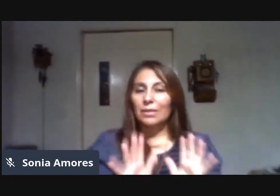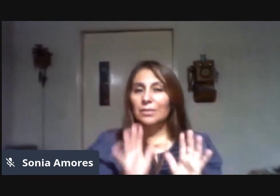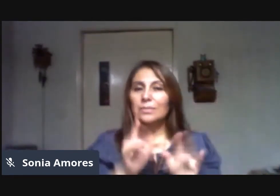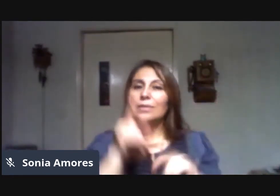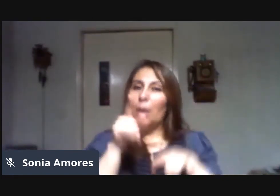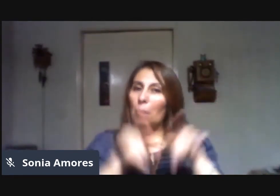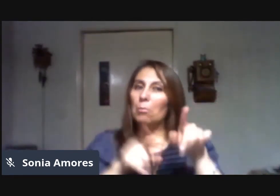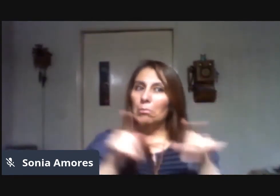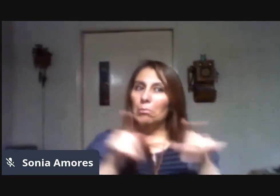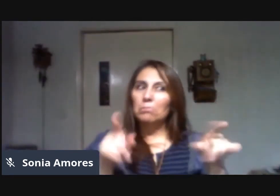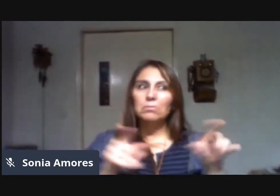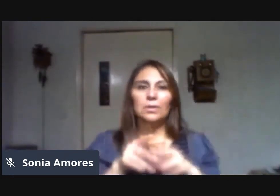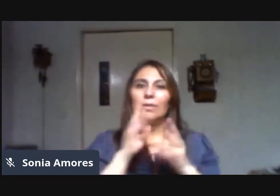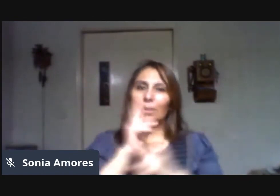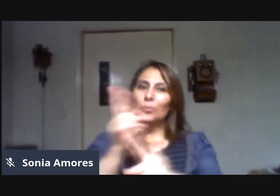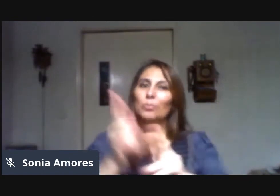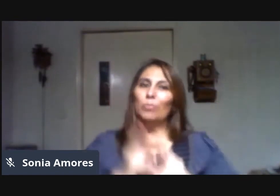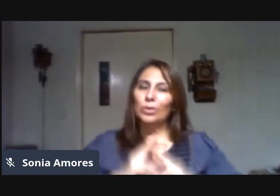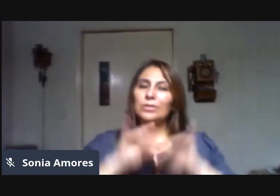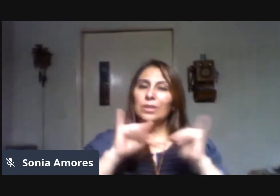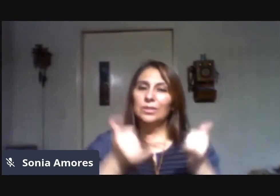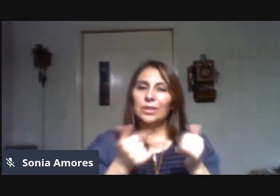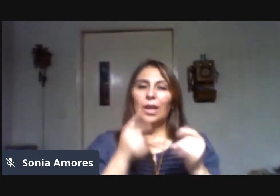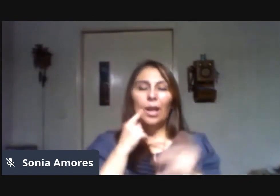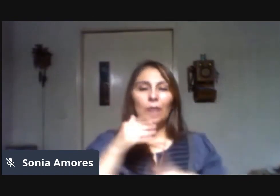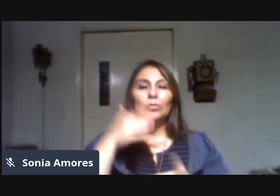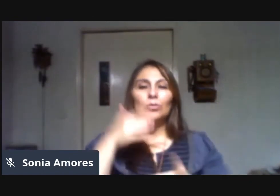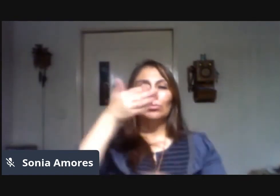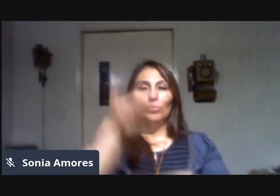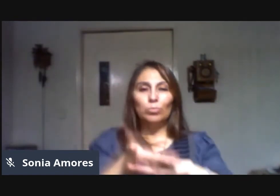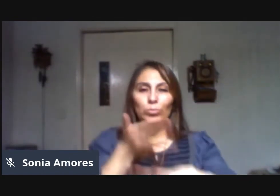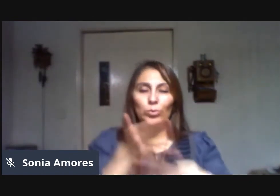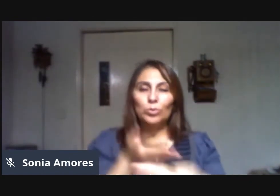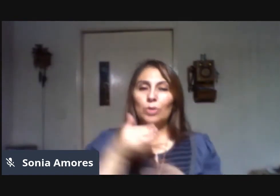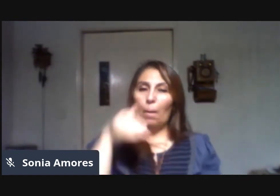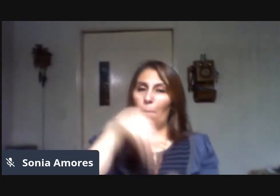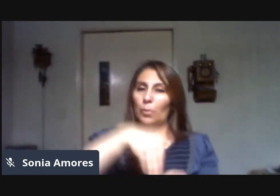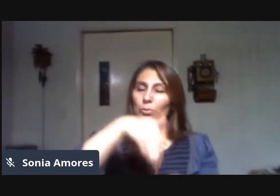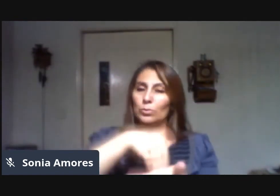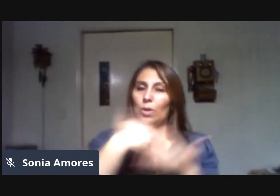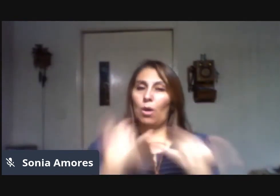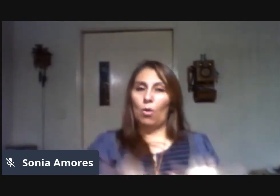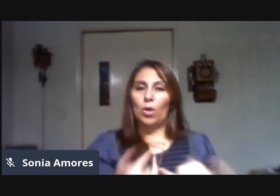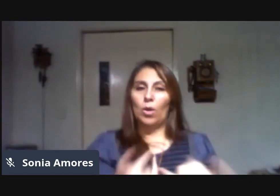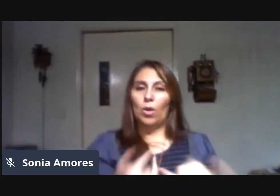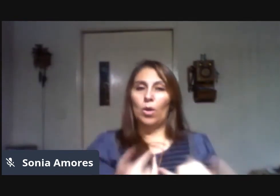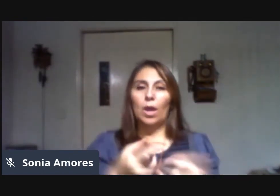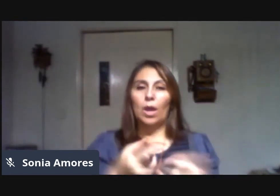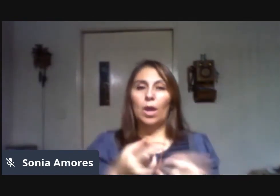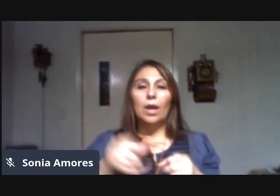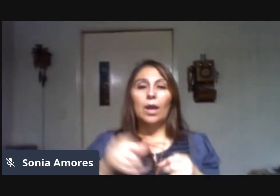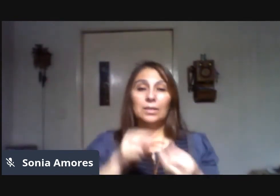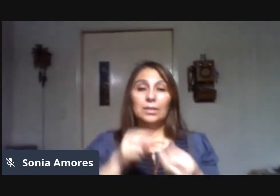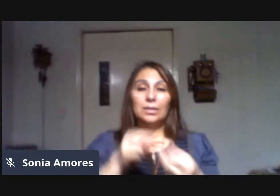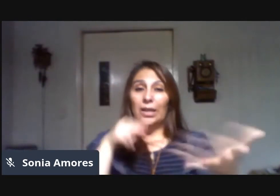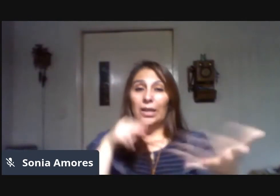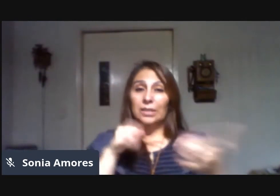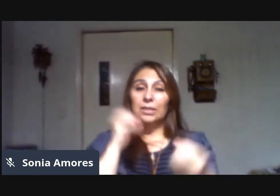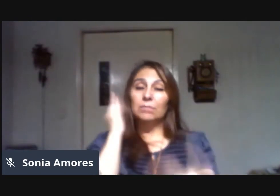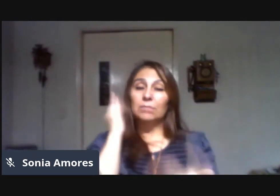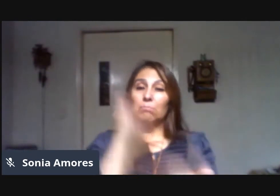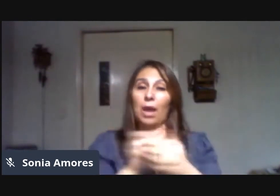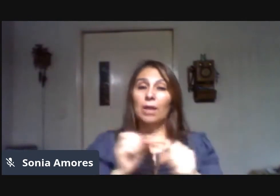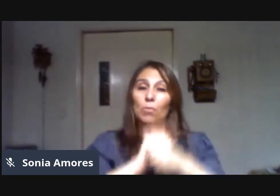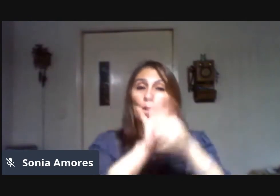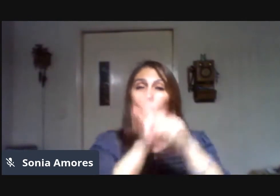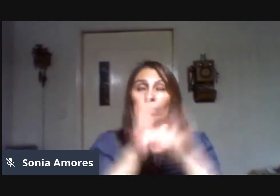respuestas a todos estos planteamientos que nos genera esta crisis pandémica a nivel mundial. Pues nos queda